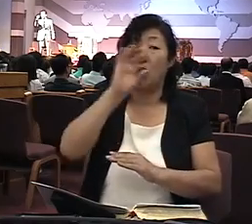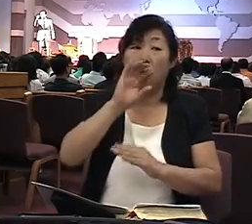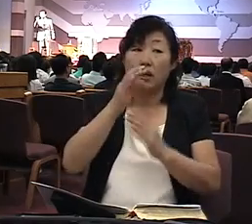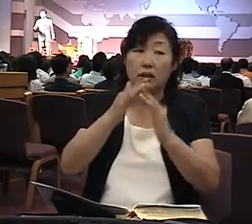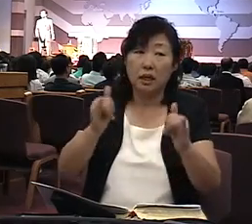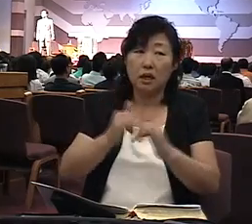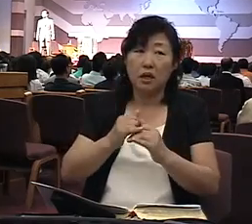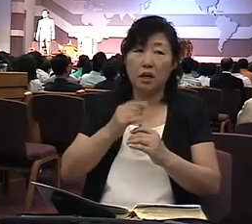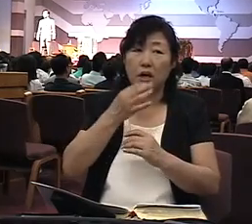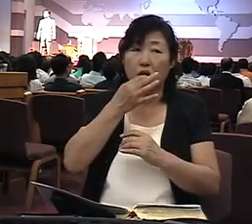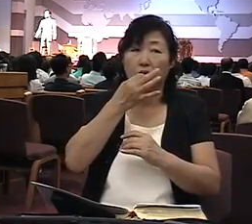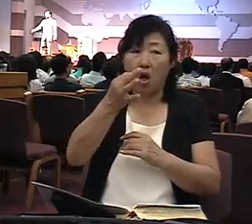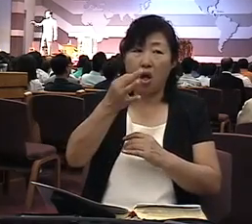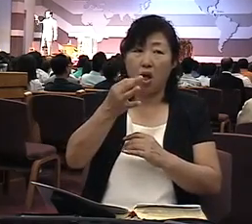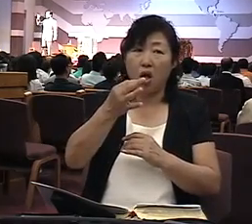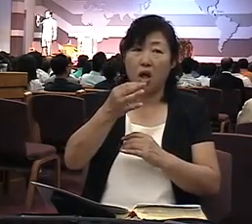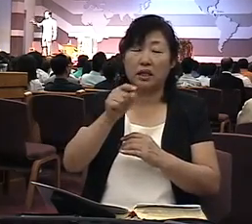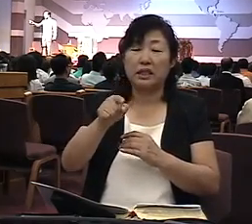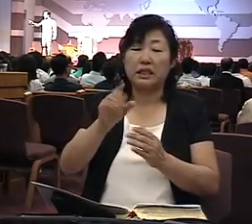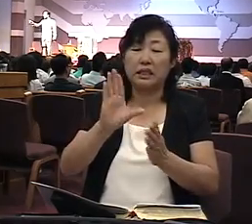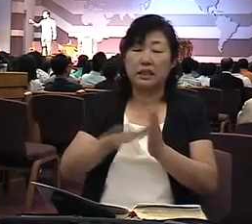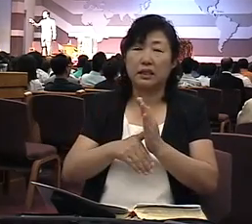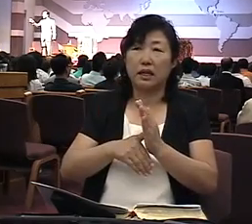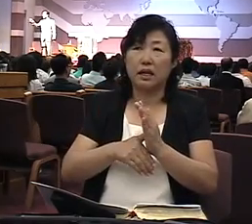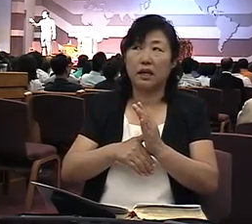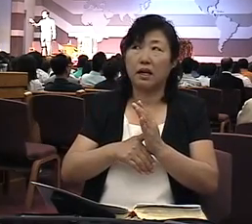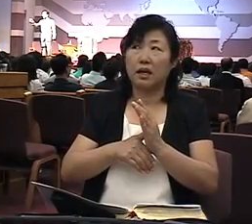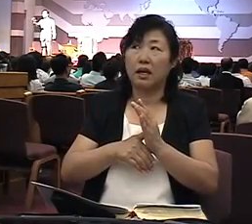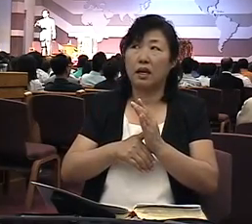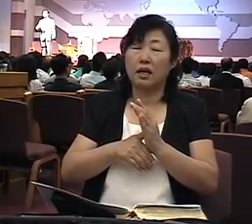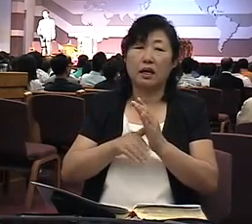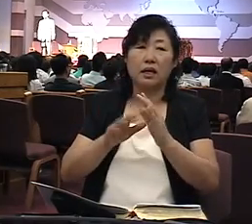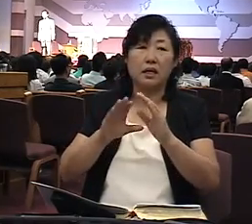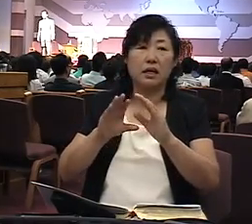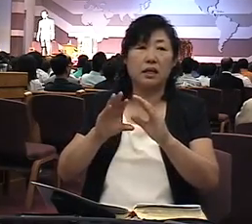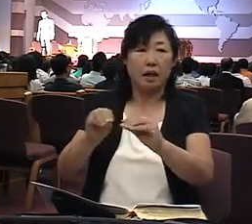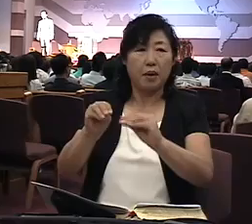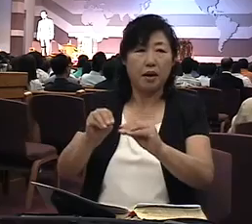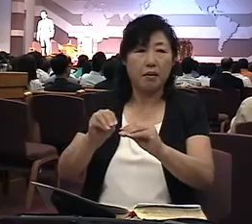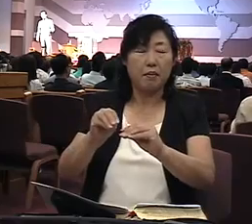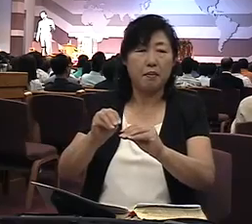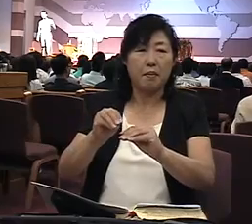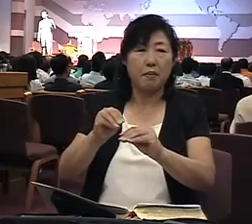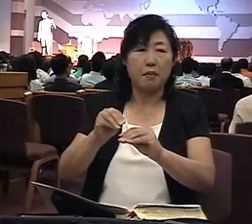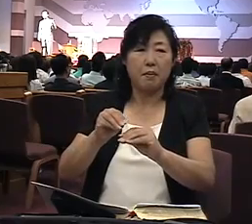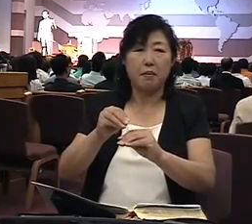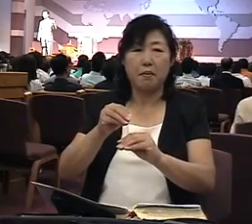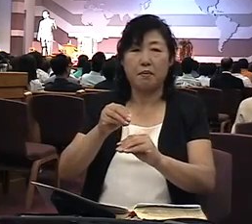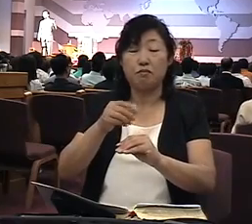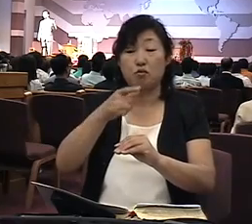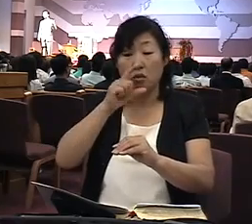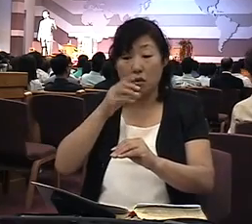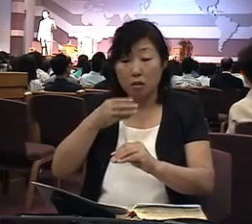딱 돕니다. 그때 딱 스톱하는 말들이 왕들의 말이 되더라고요.